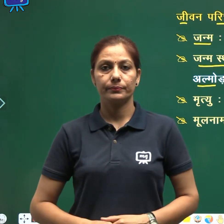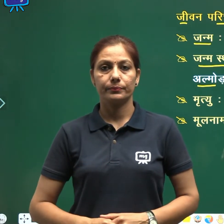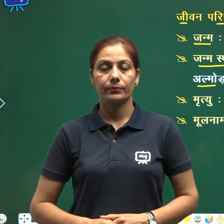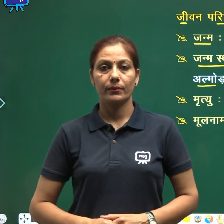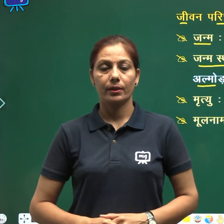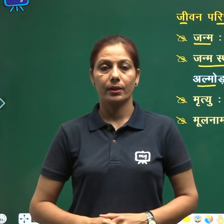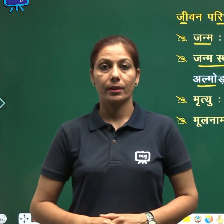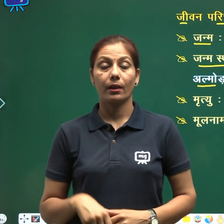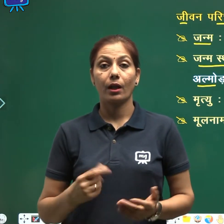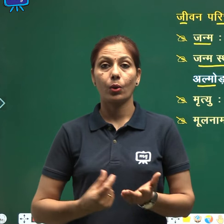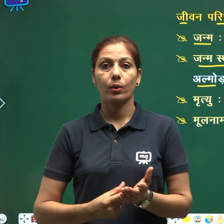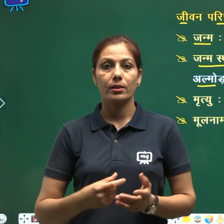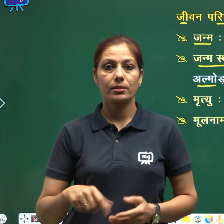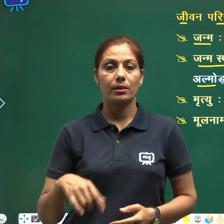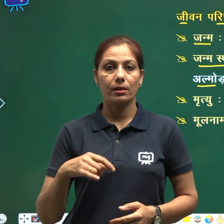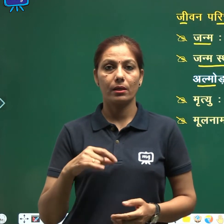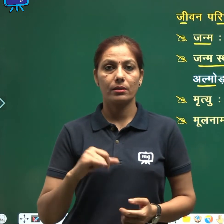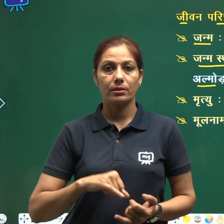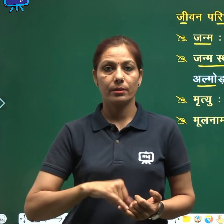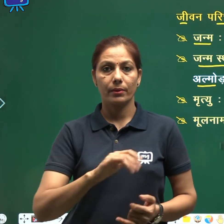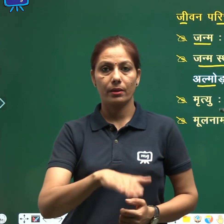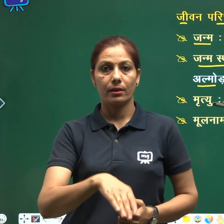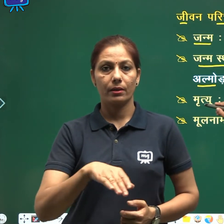यह उत्तरांचल राज्य में है।